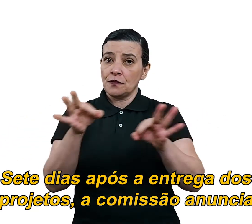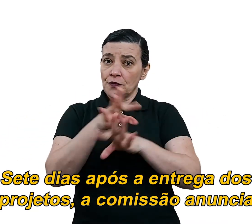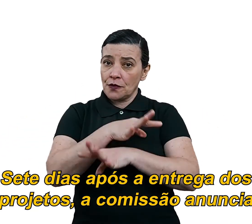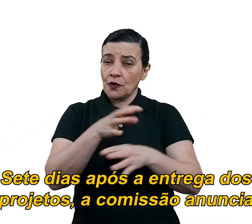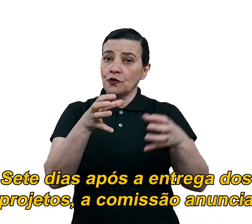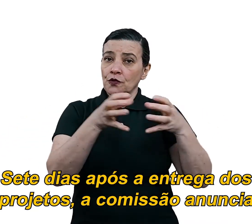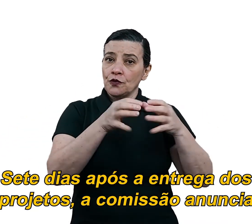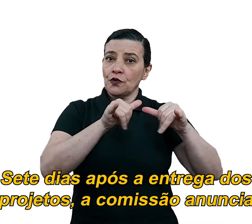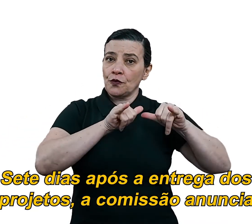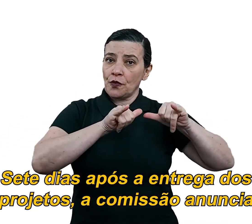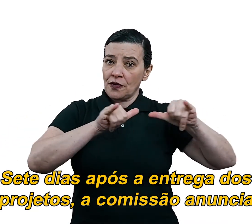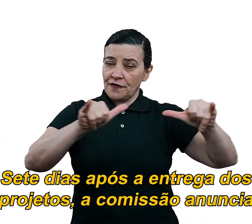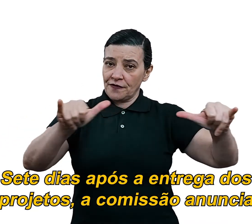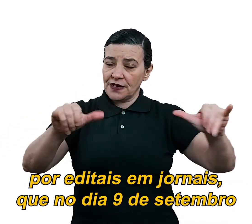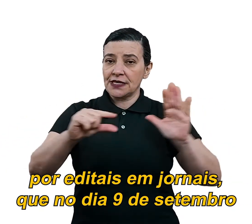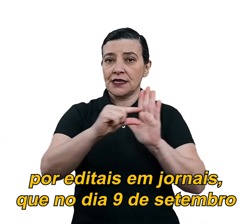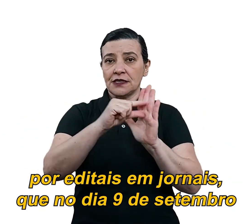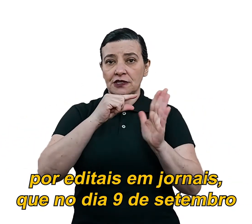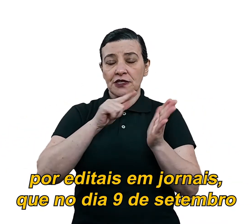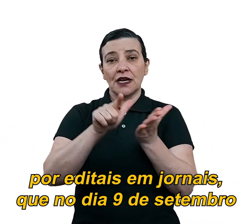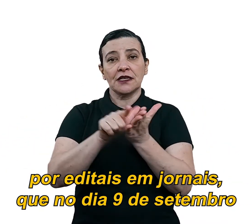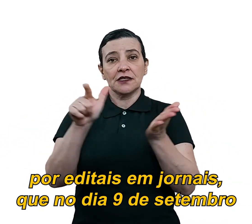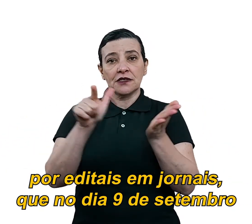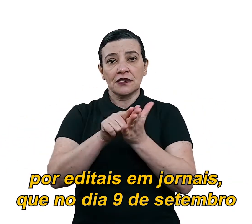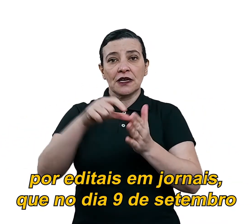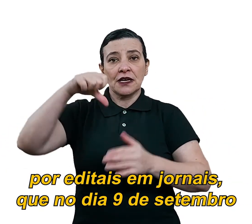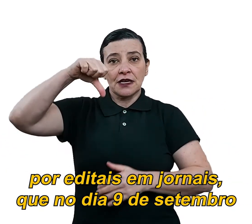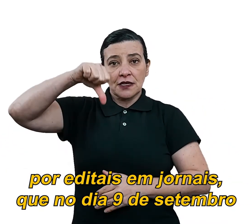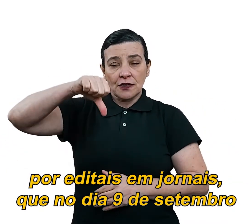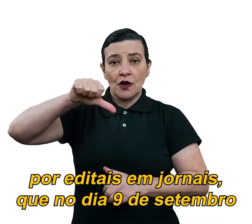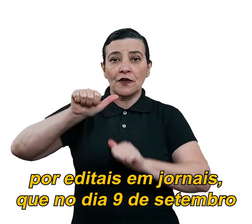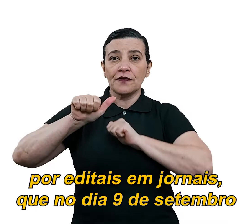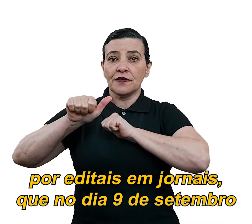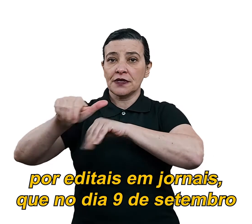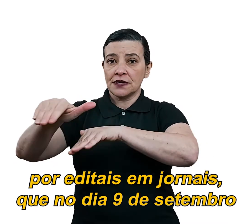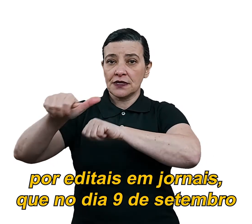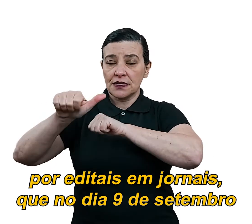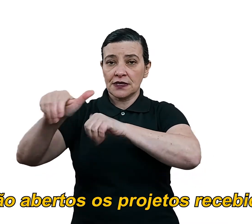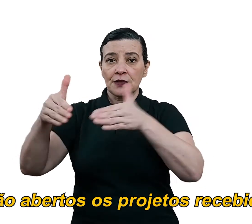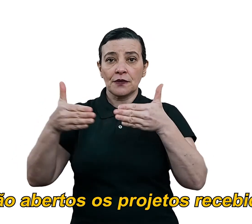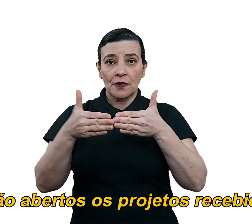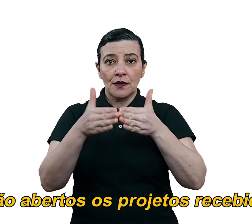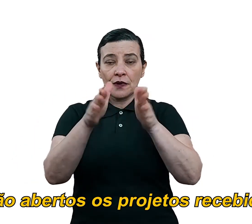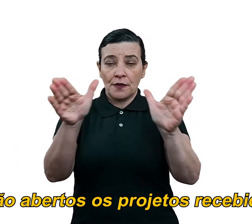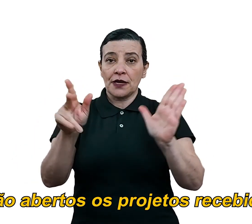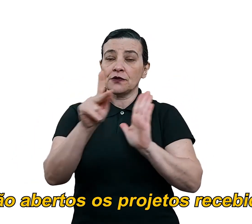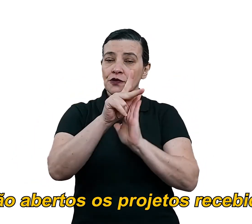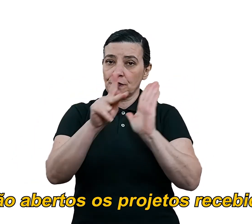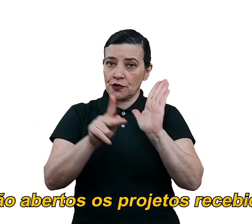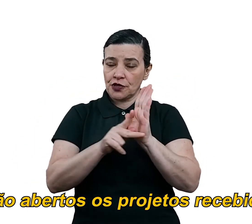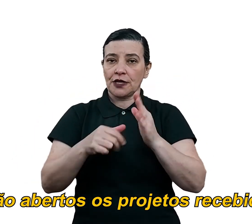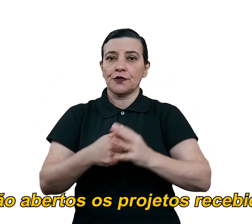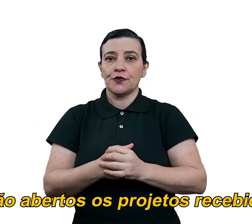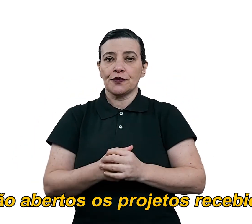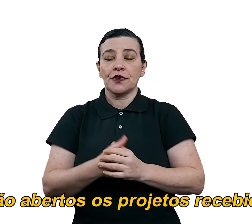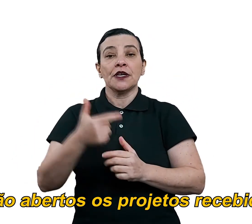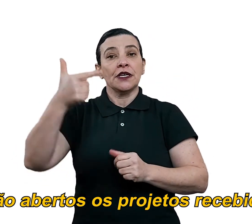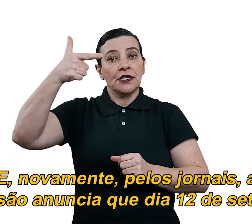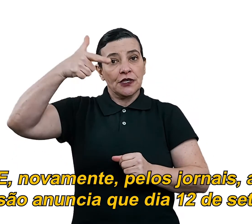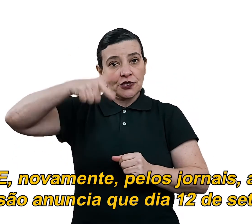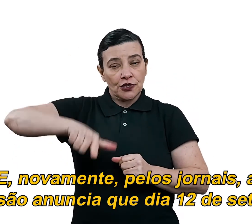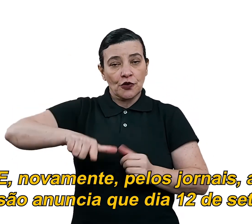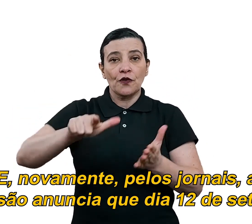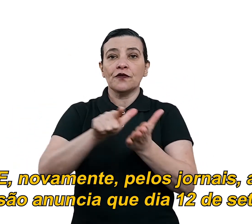dos projetos, a comissão anuncia por editais em jornais que no dia 9 de setembro serão abertos os projetos